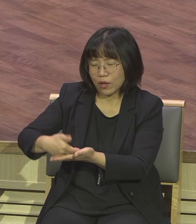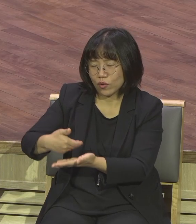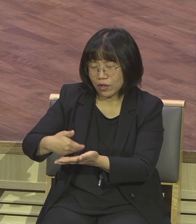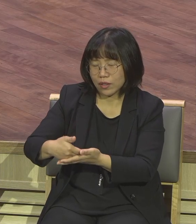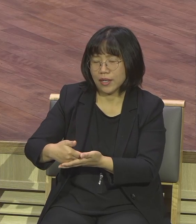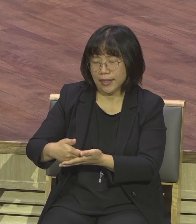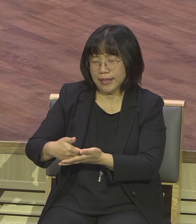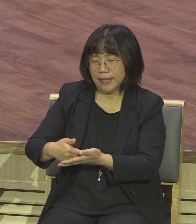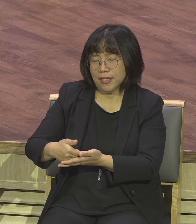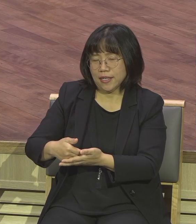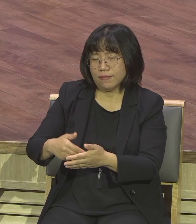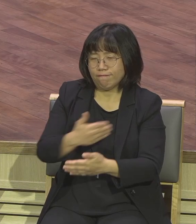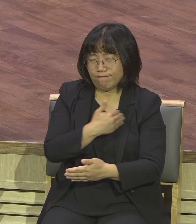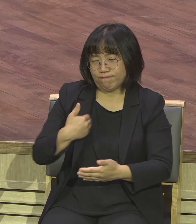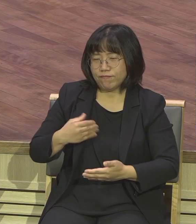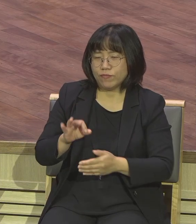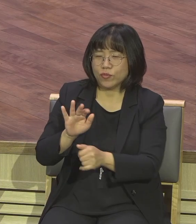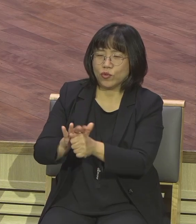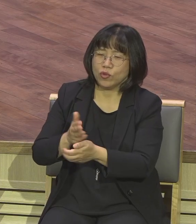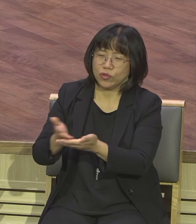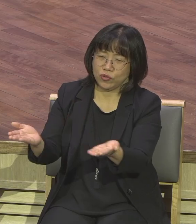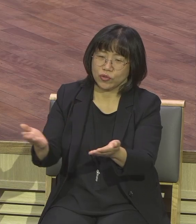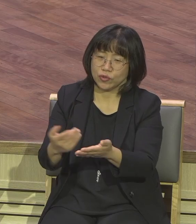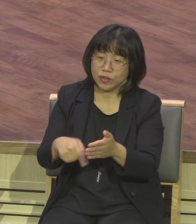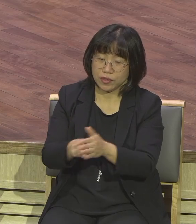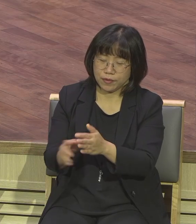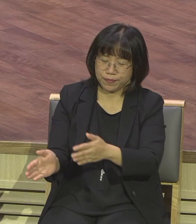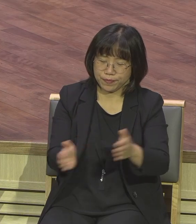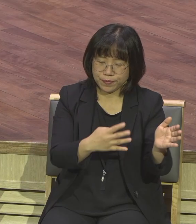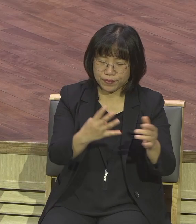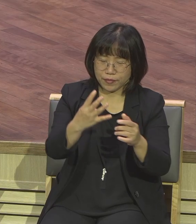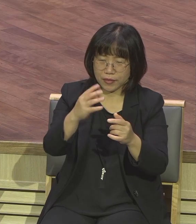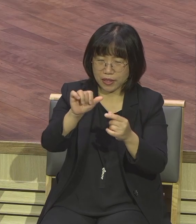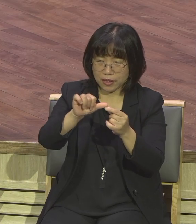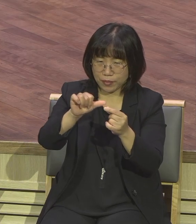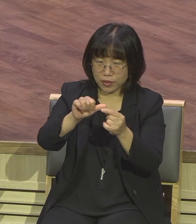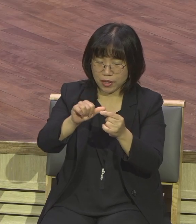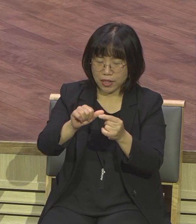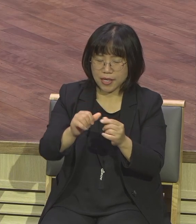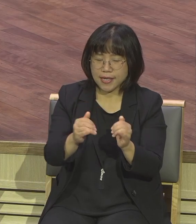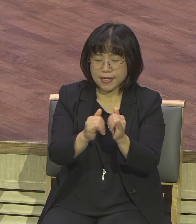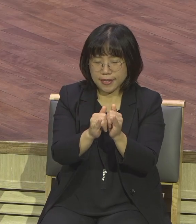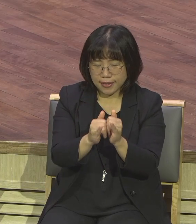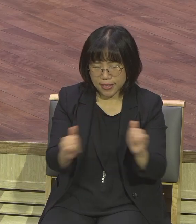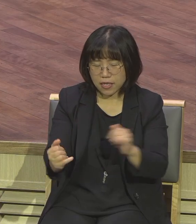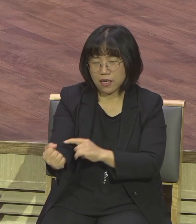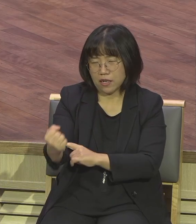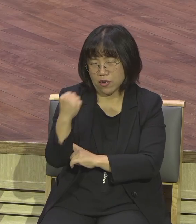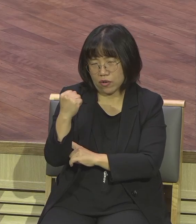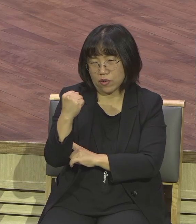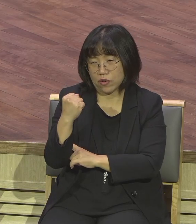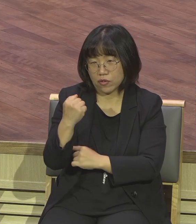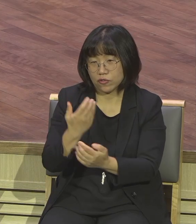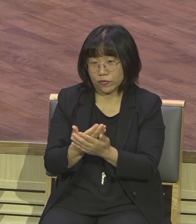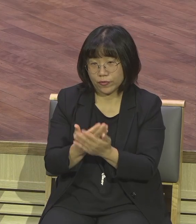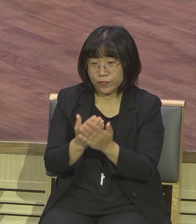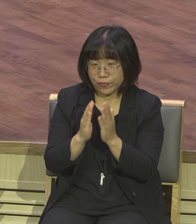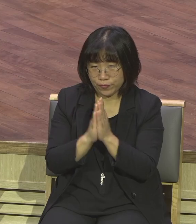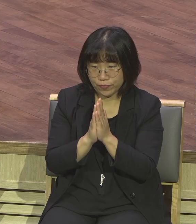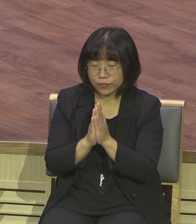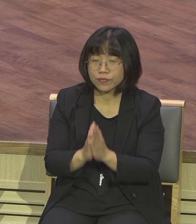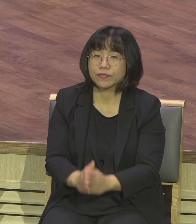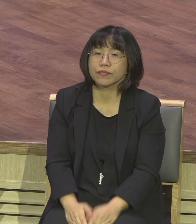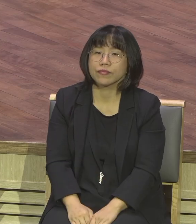그 다음에 하나님 나라를 정말로 세워갈 수 있는 인력을 주옵소서. 아멘. 그렇게